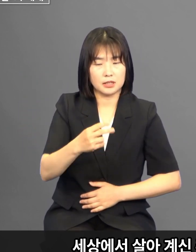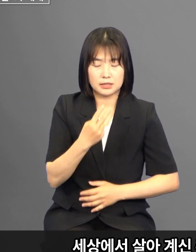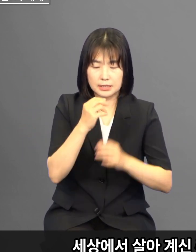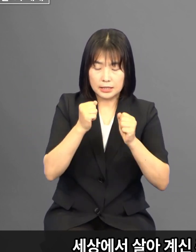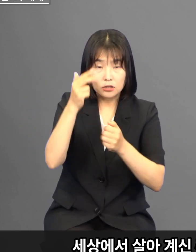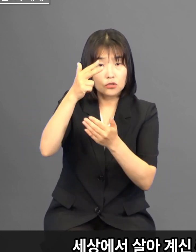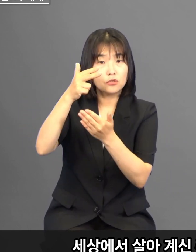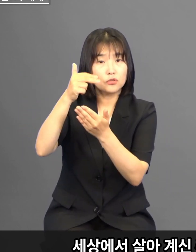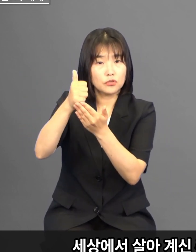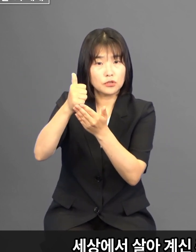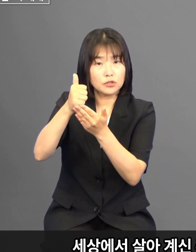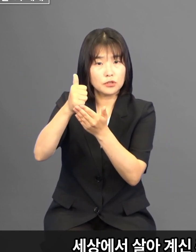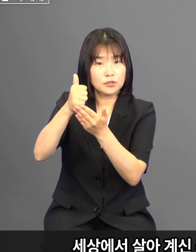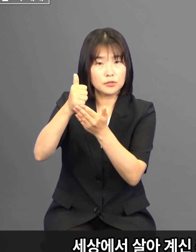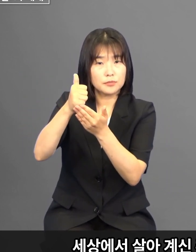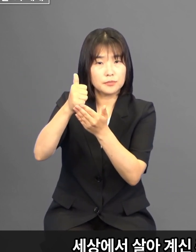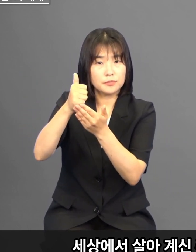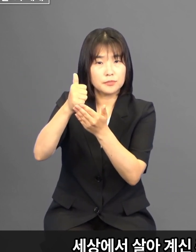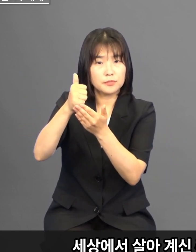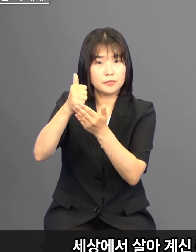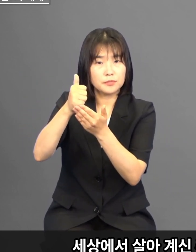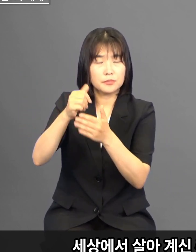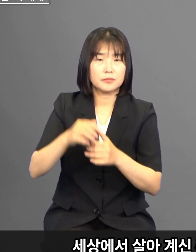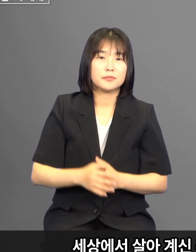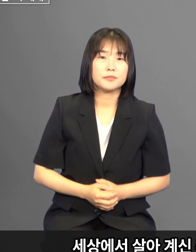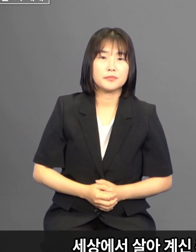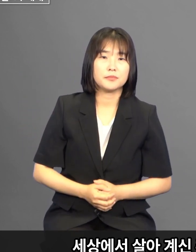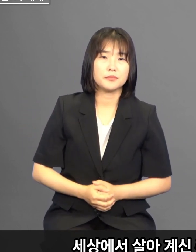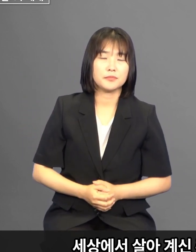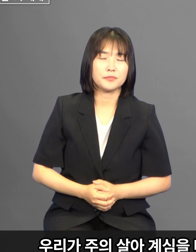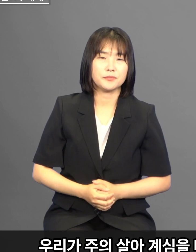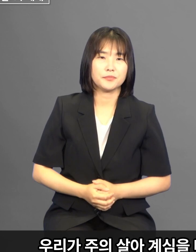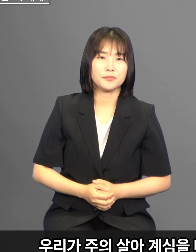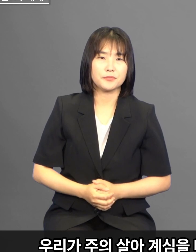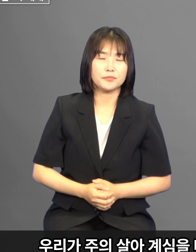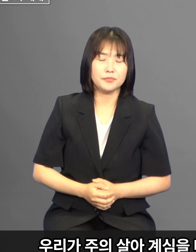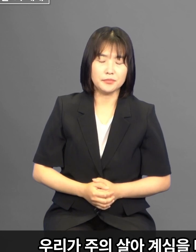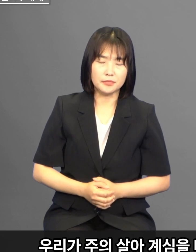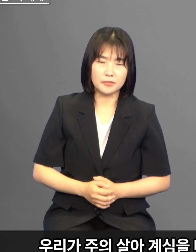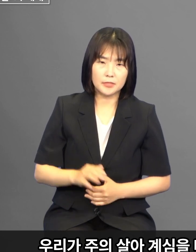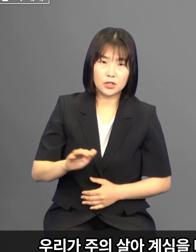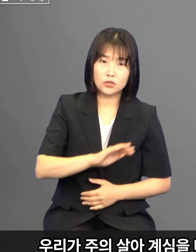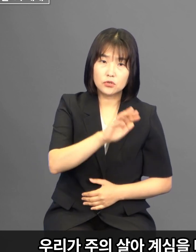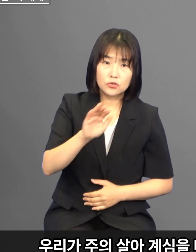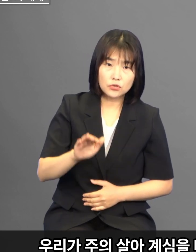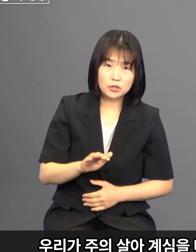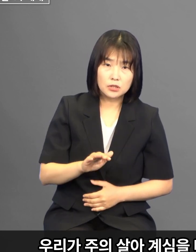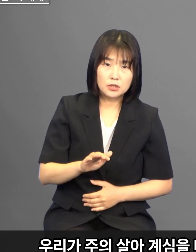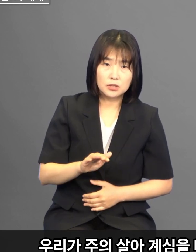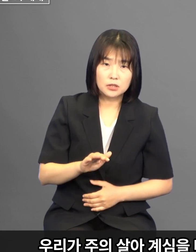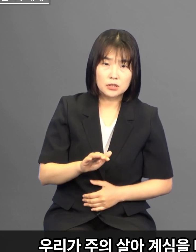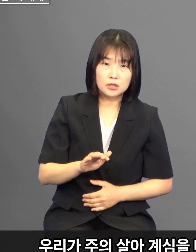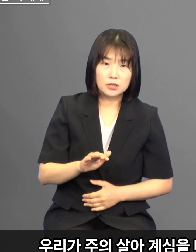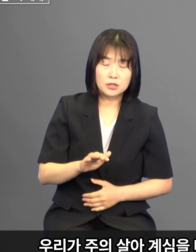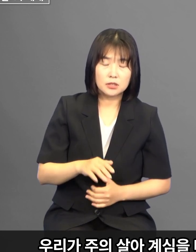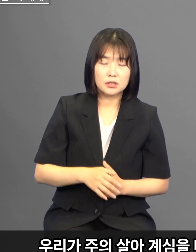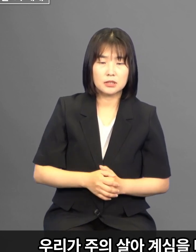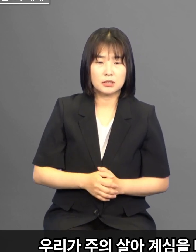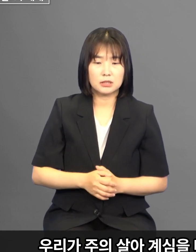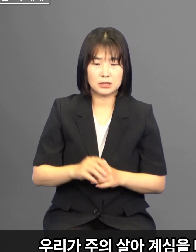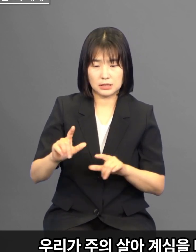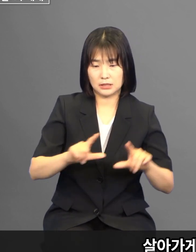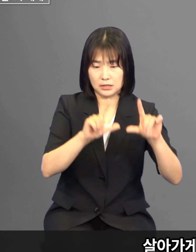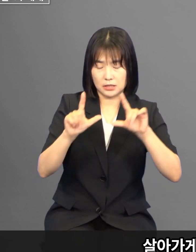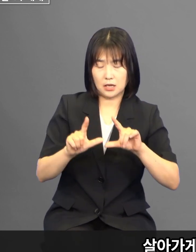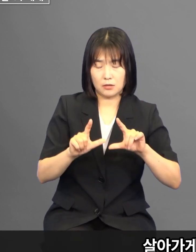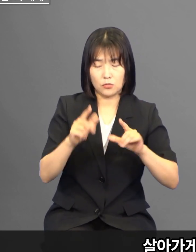주님을 보이는 가시적인 증거로 우리가 주의 살아계심을 나타낼 수 있는 그런